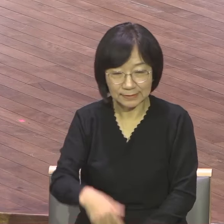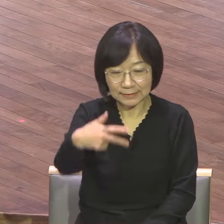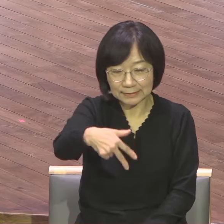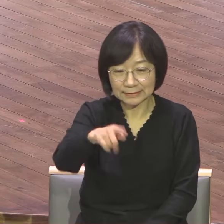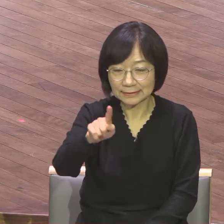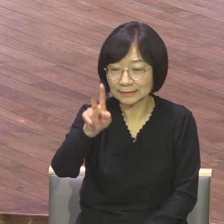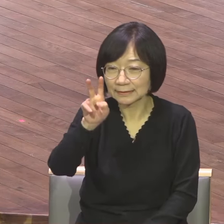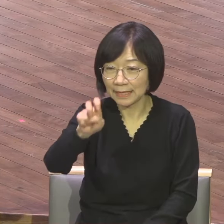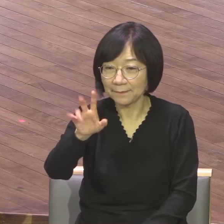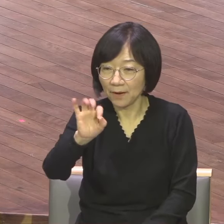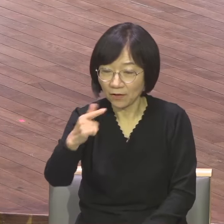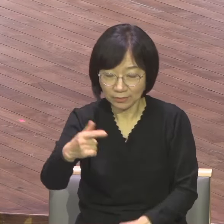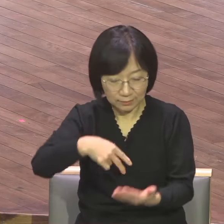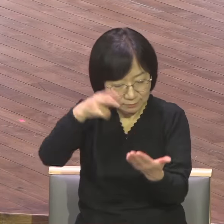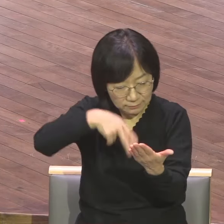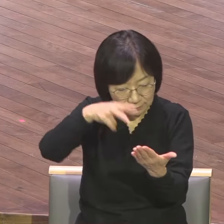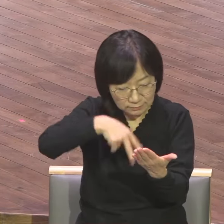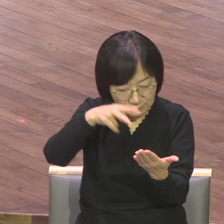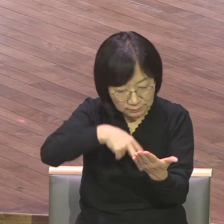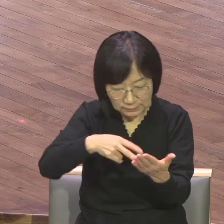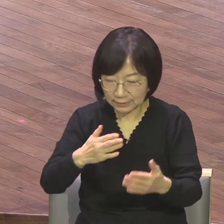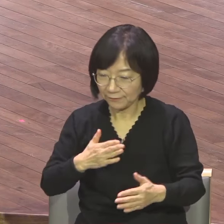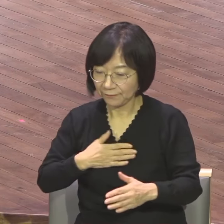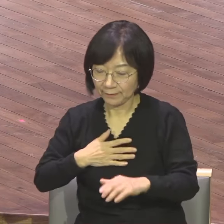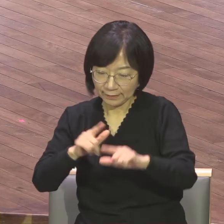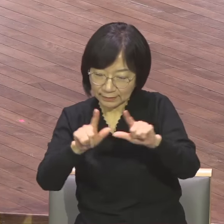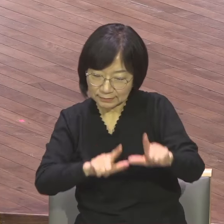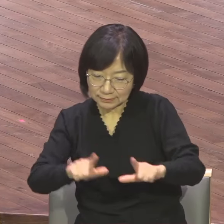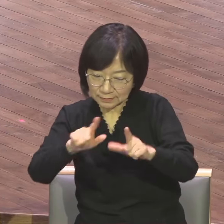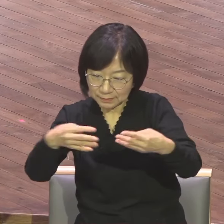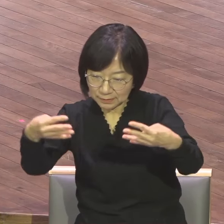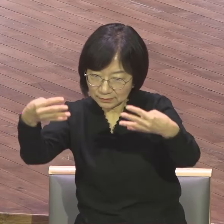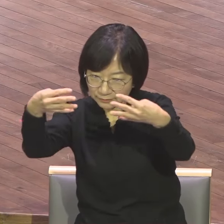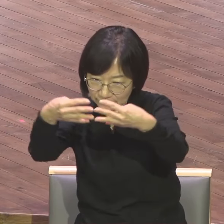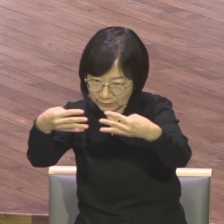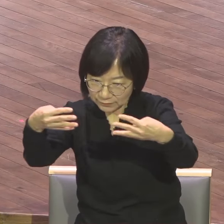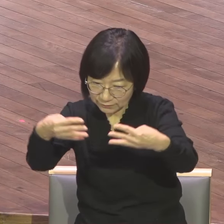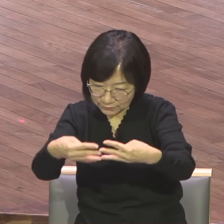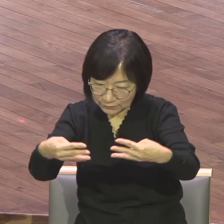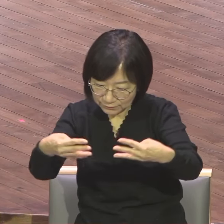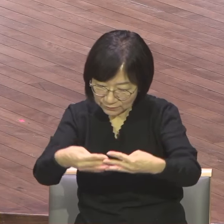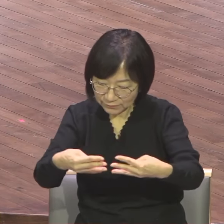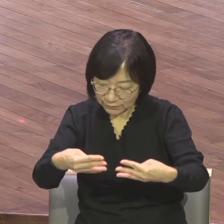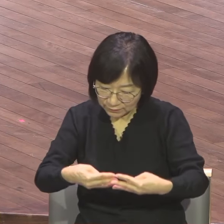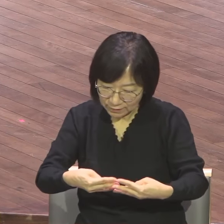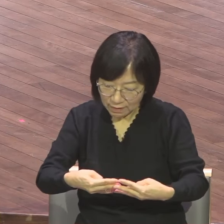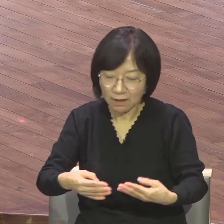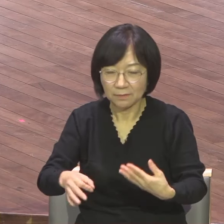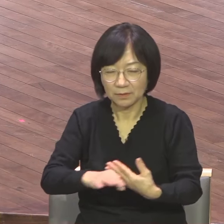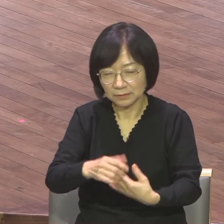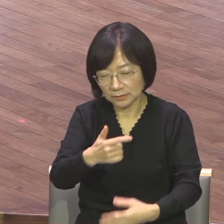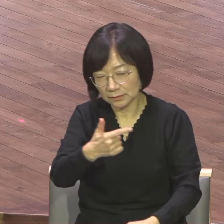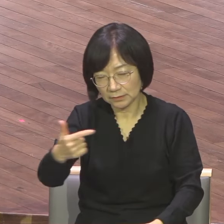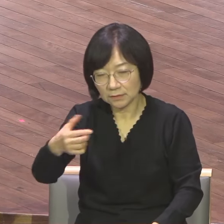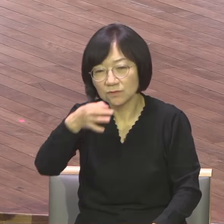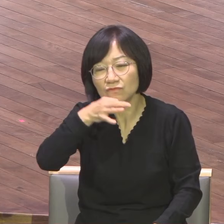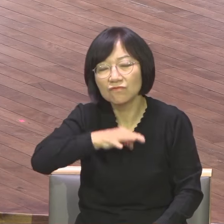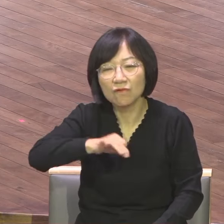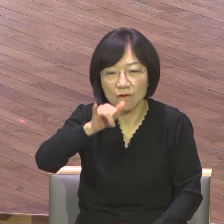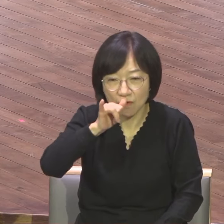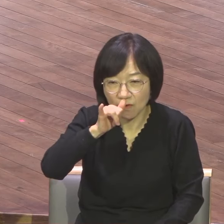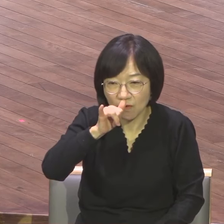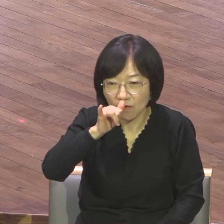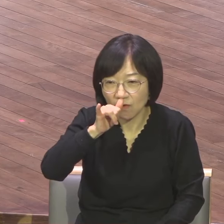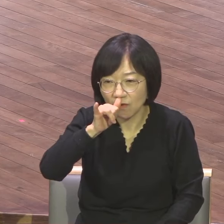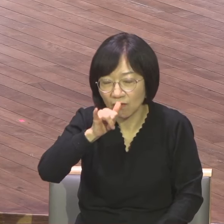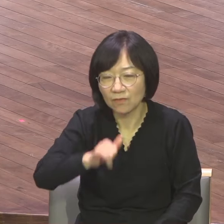읽고 그 말씀을 사실대로 적용하게 되면 얻게 되는 유익을 여기서 말씀하고 있습니다. 자문을